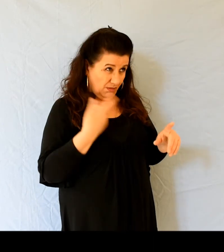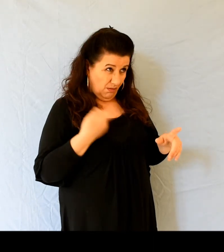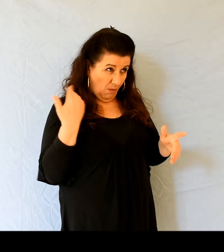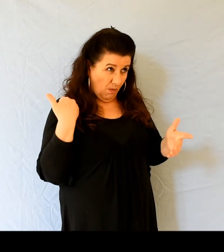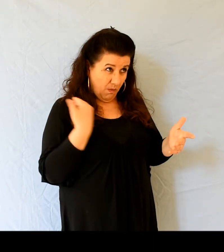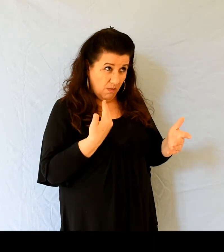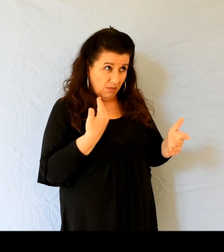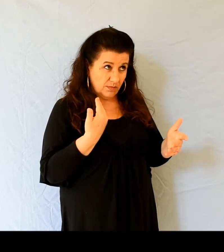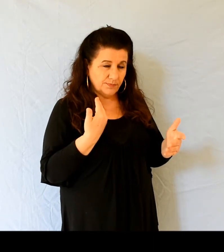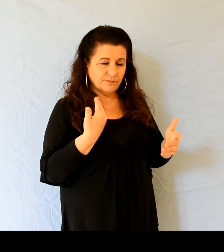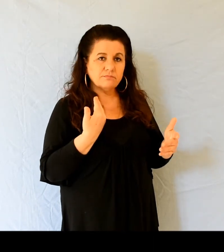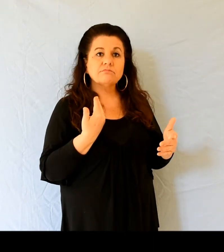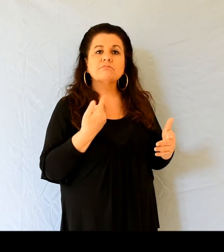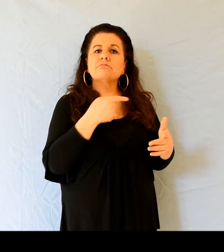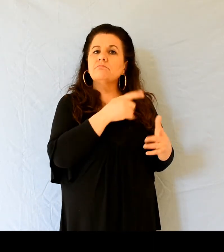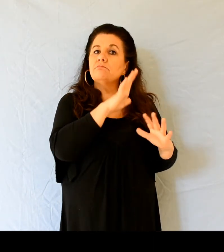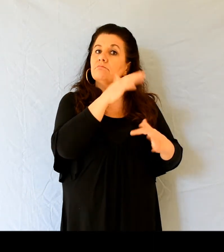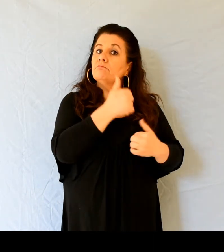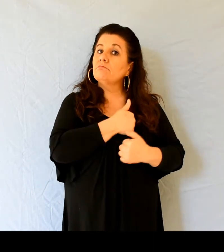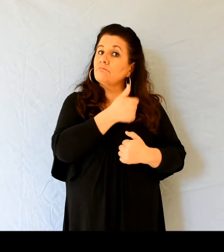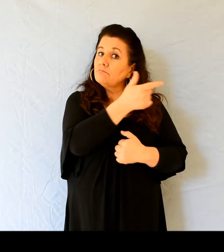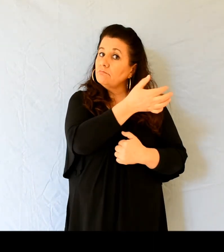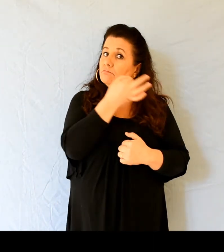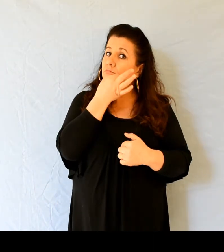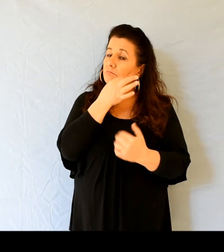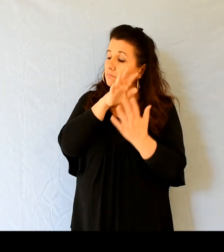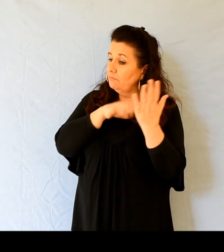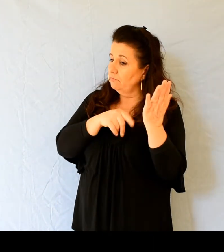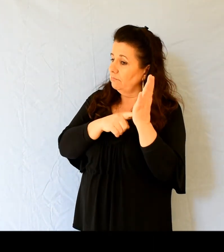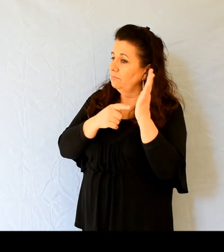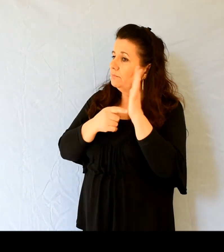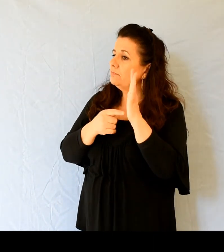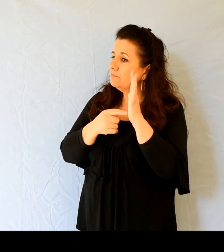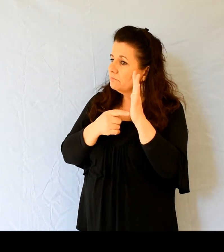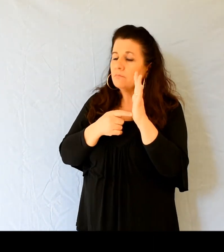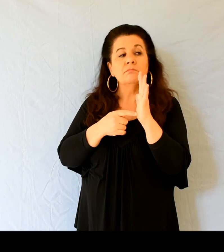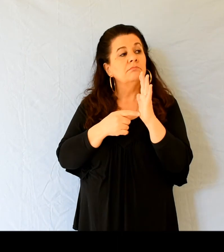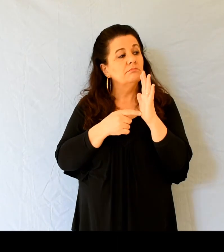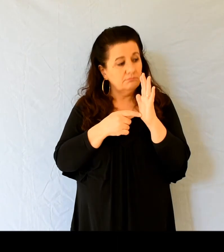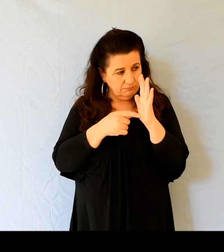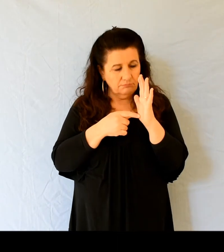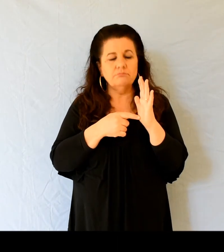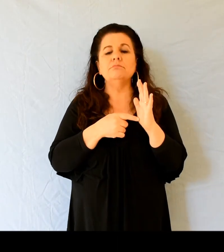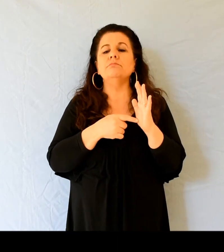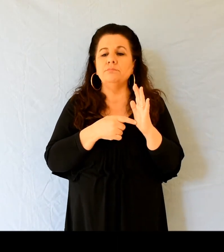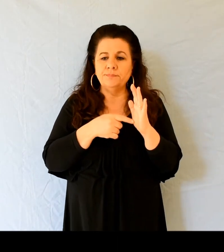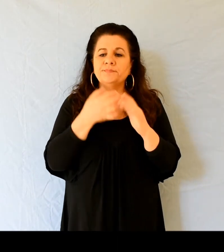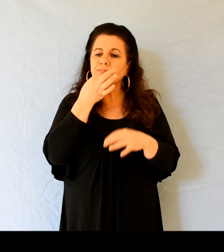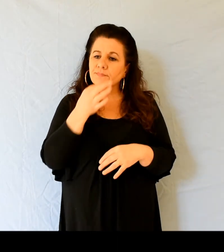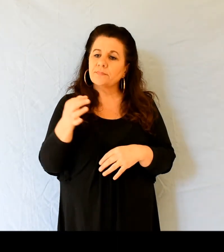Sur le rapport du centurion, il permit à Joseph de prendre le corps.